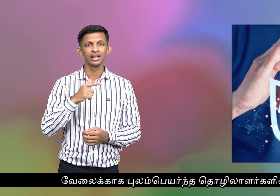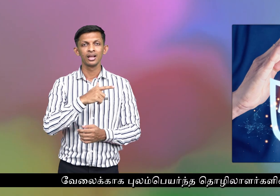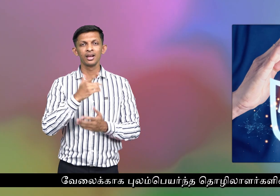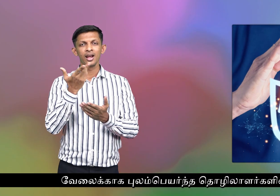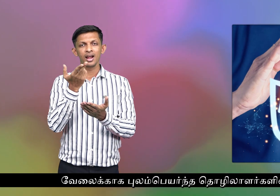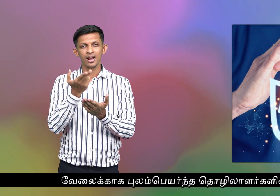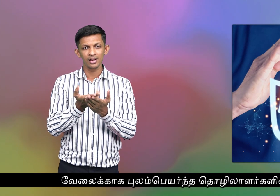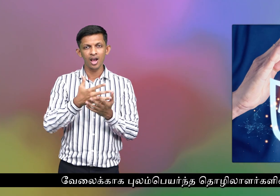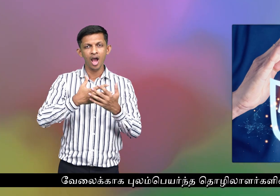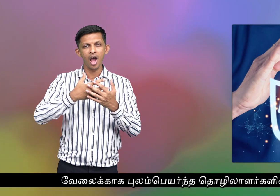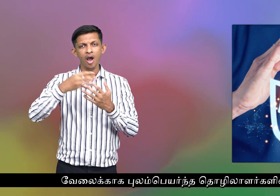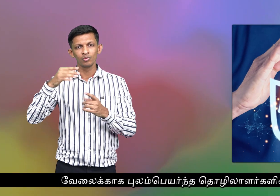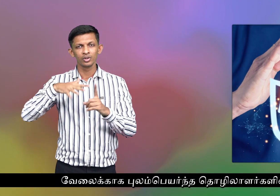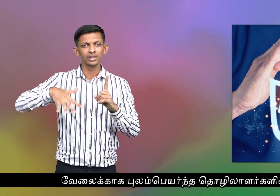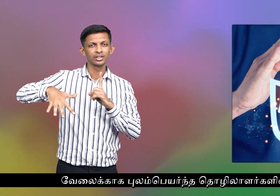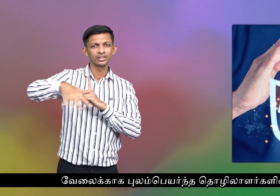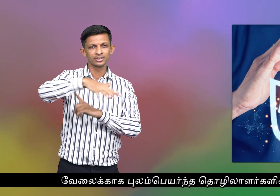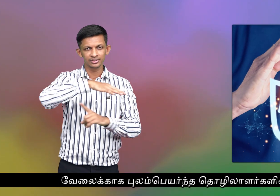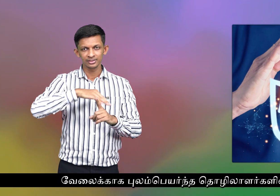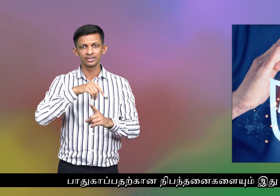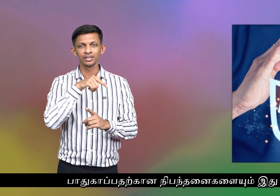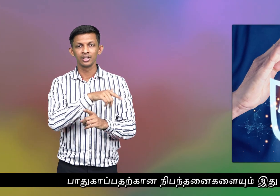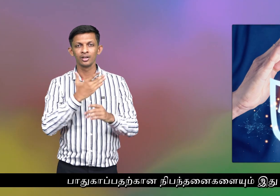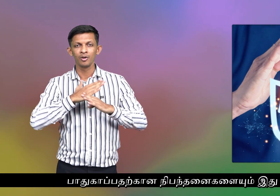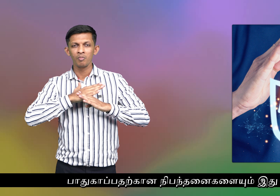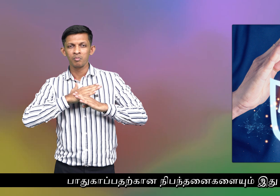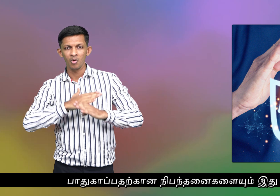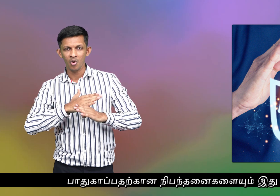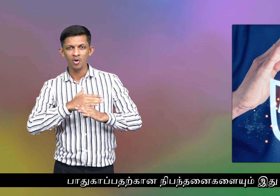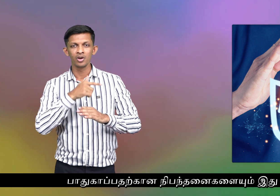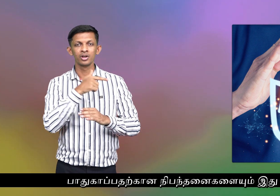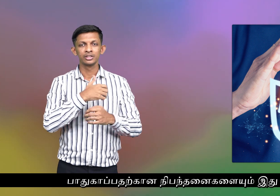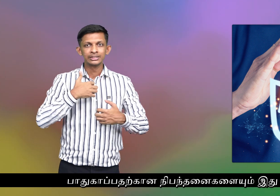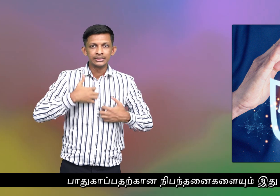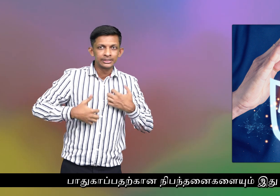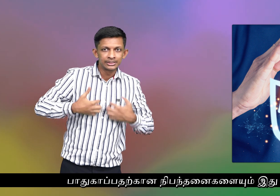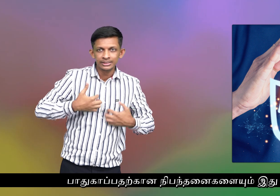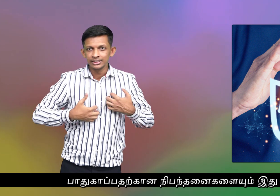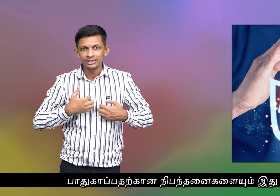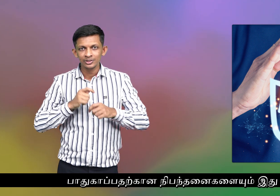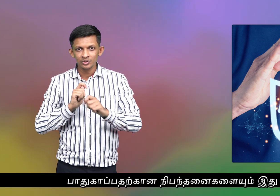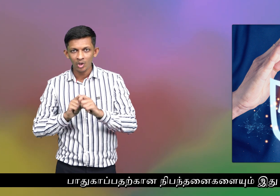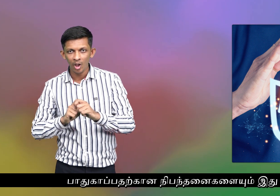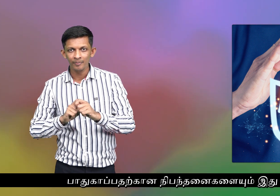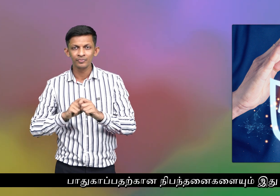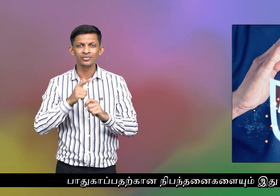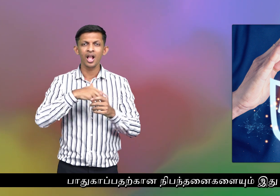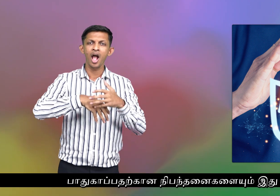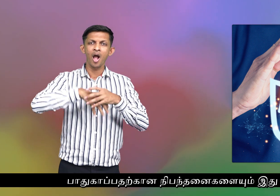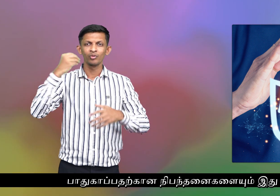வேலைக்காக புலம்பெயர்ந்த தொழிலாளர்களின் நலன்களை பாதுகாப்பதற்கான நிபந்தனைகளையும் இது வகுத்துள்ளது.